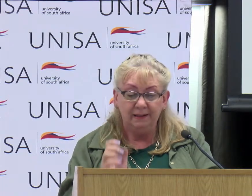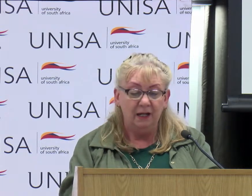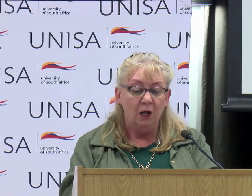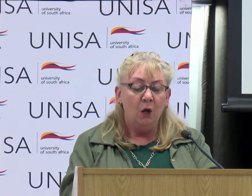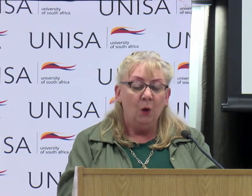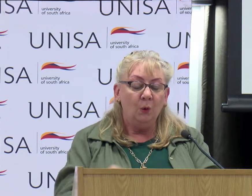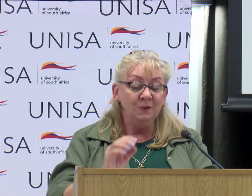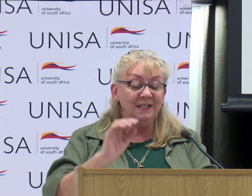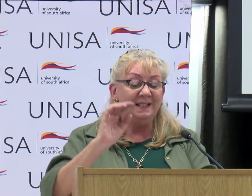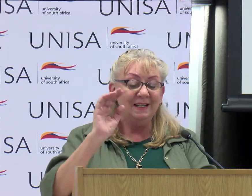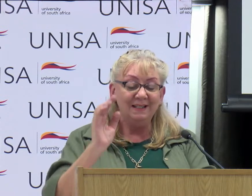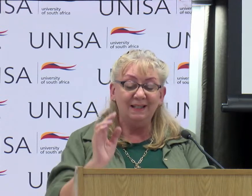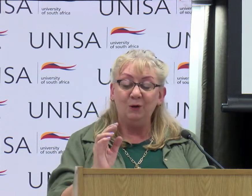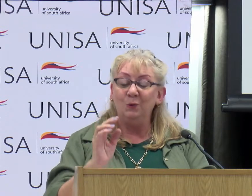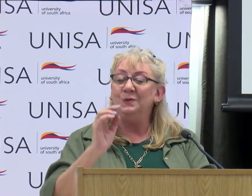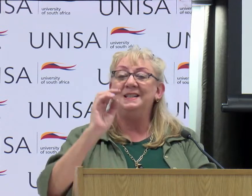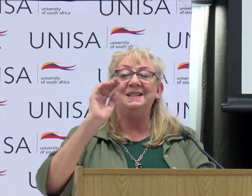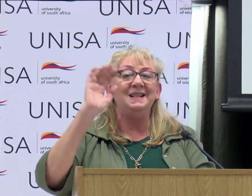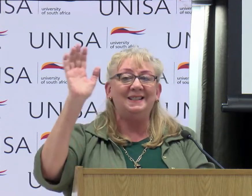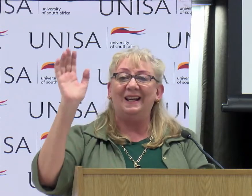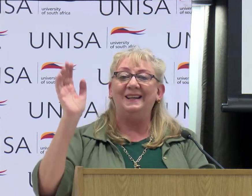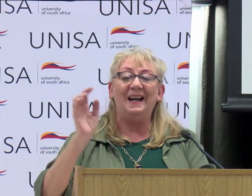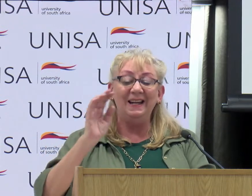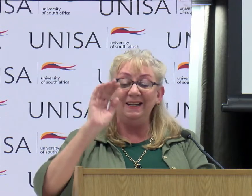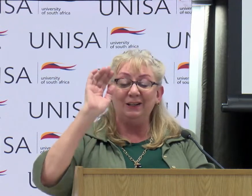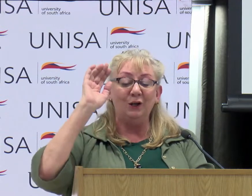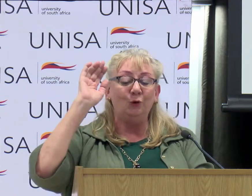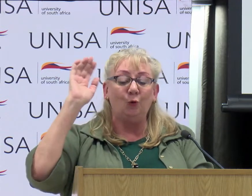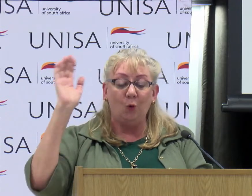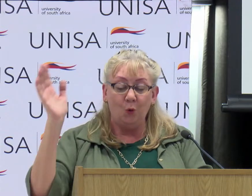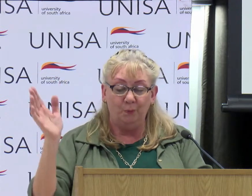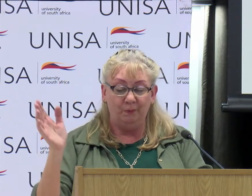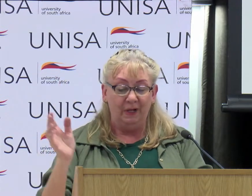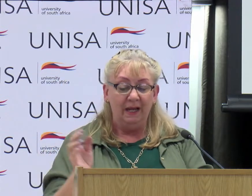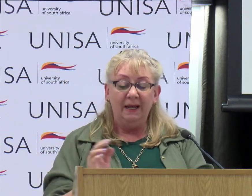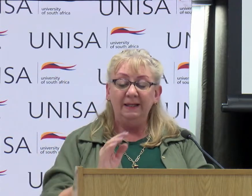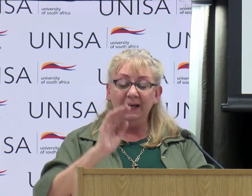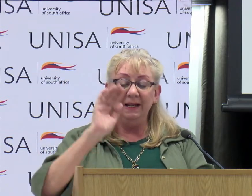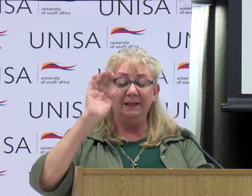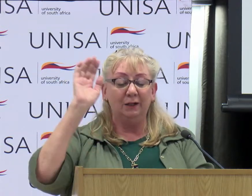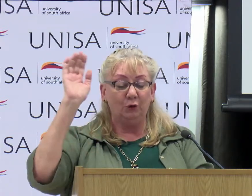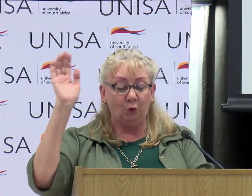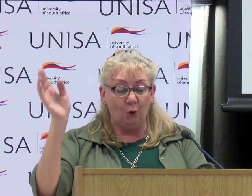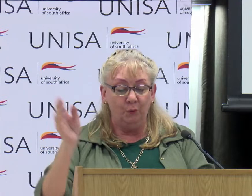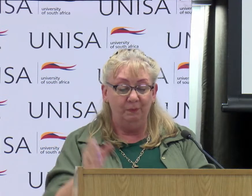singing. Ons sister, jy het gekom,